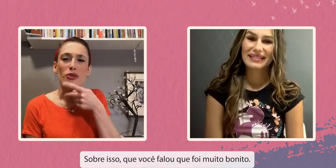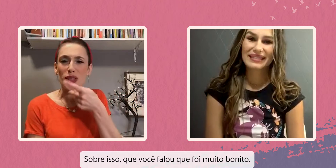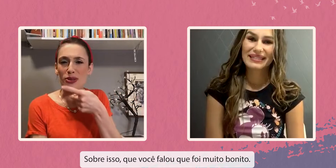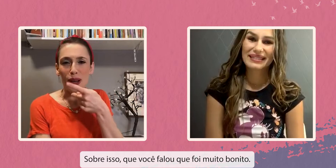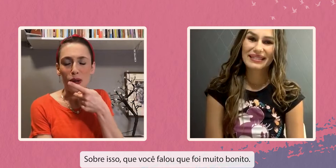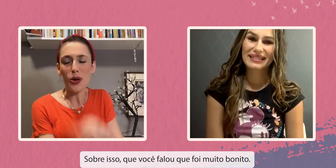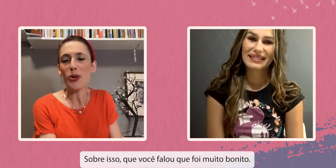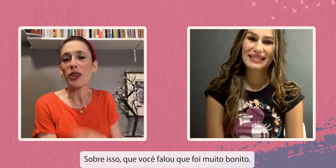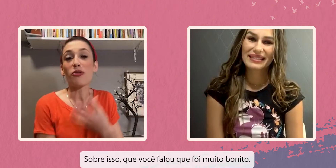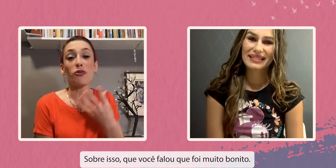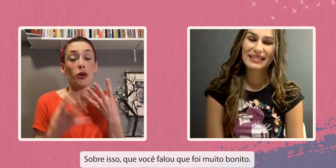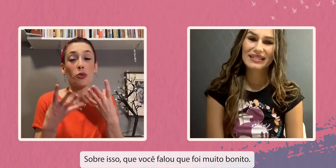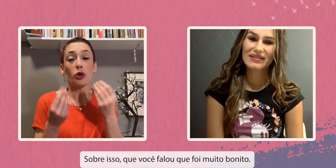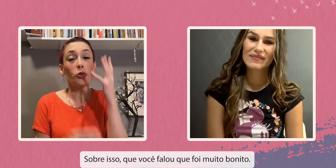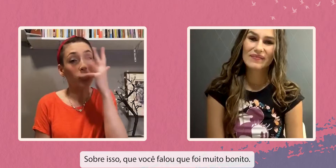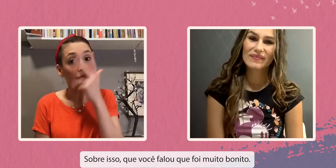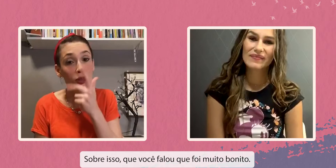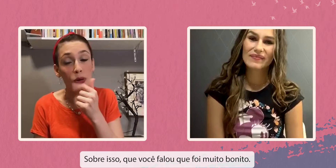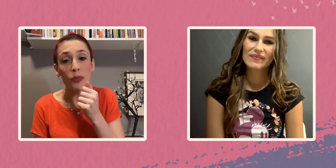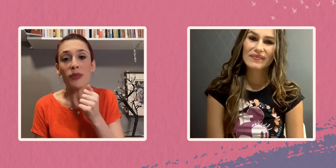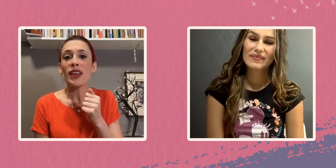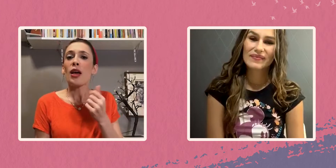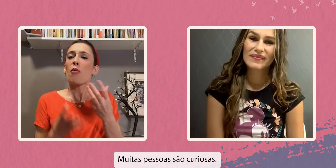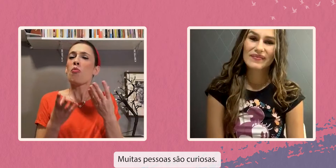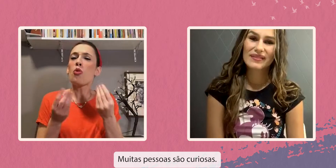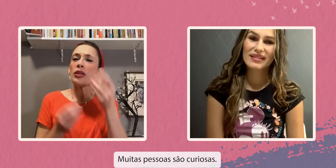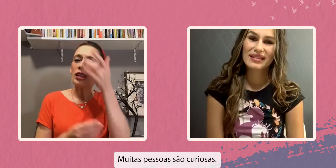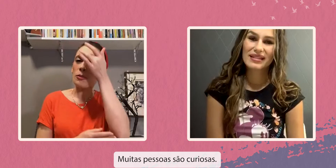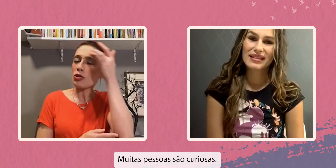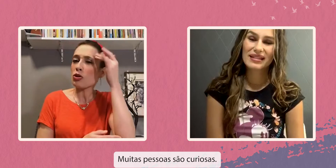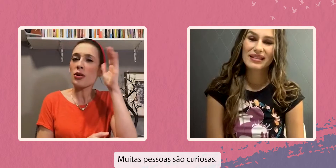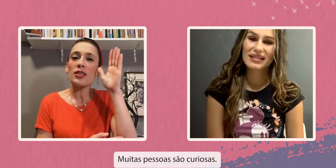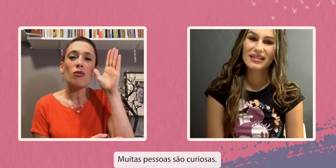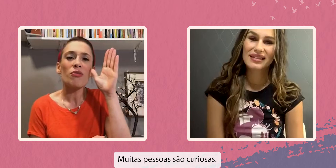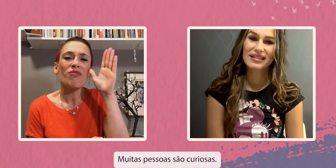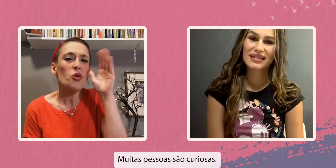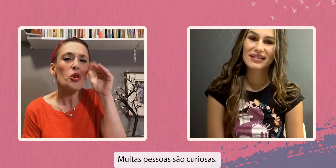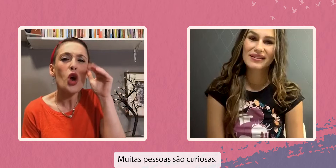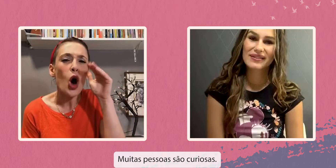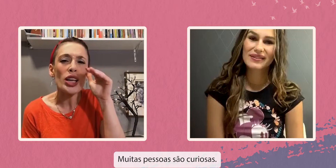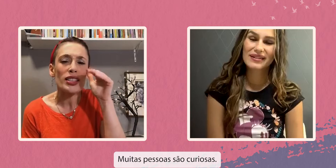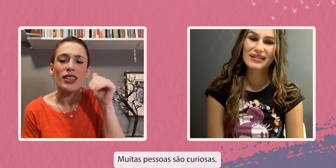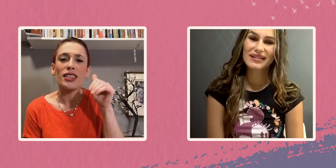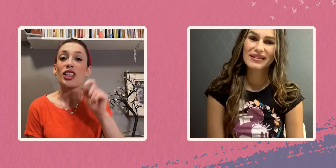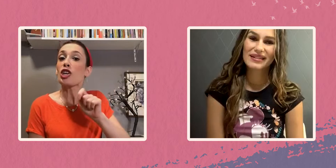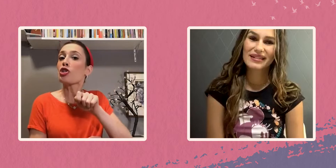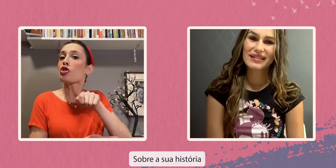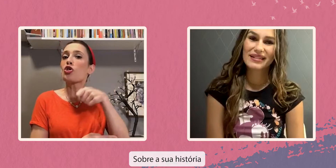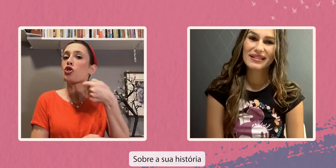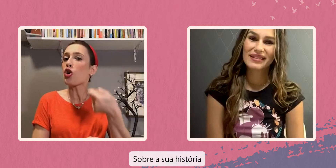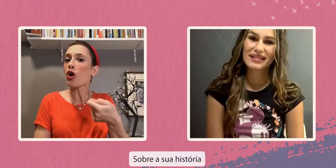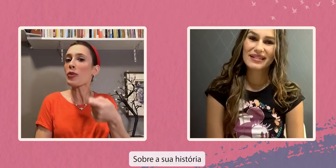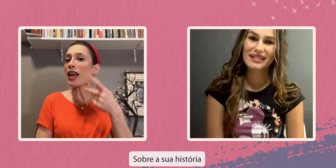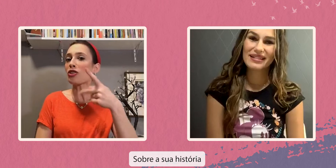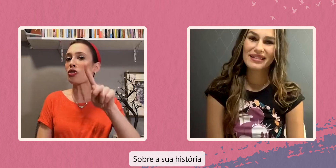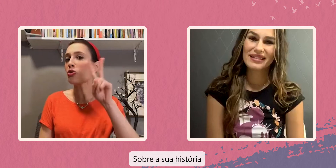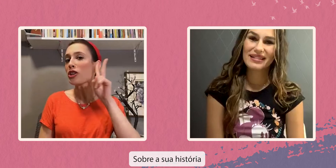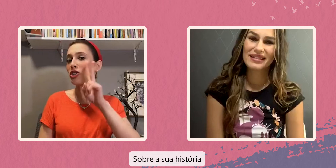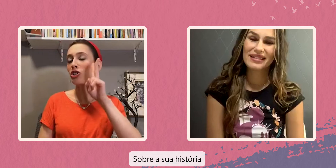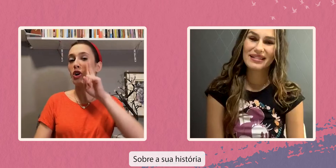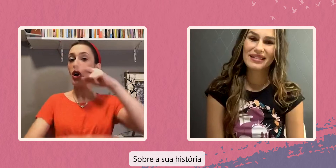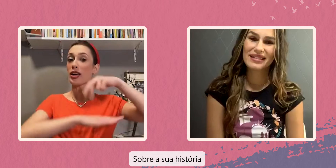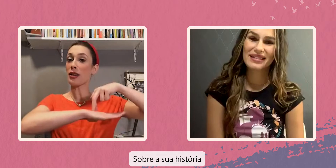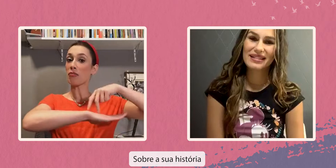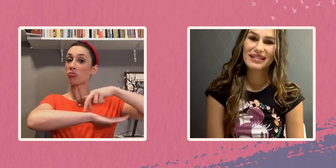Sobre isso que você falou, que foi muito bonito, muitas pessoas são curiosas sobre a